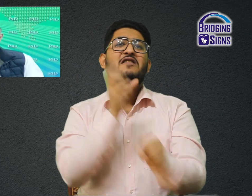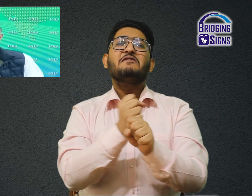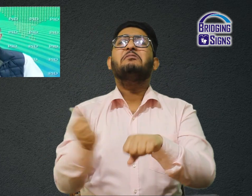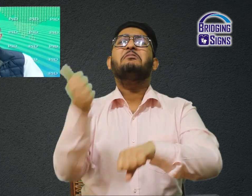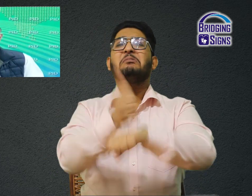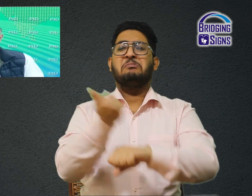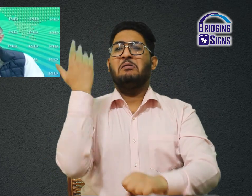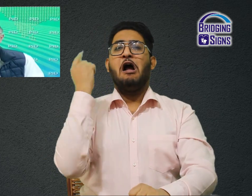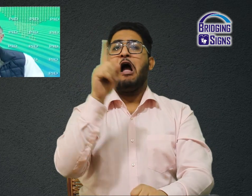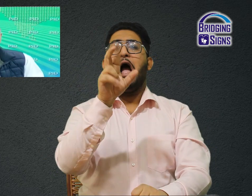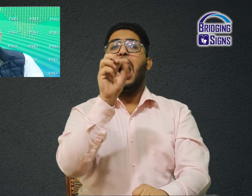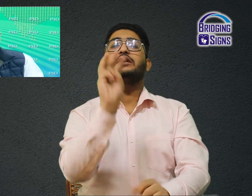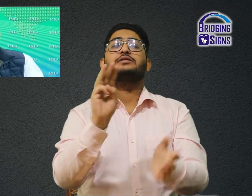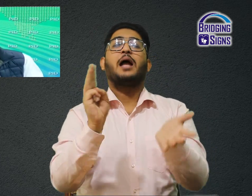थी